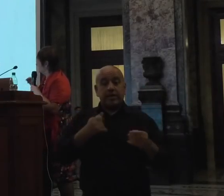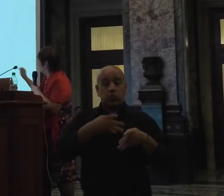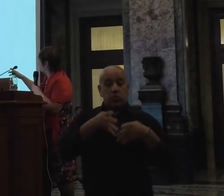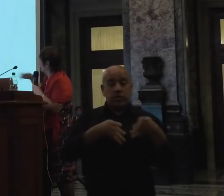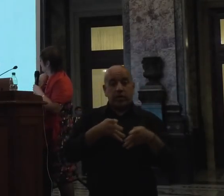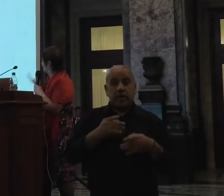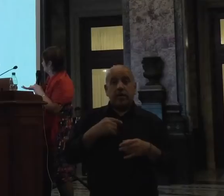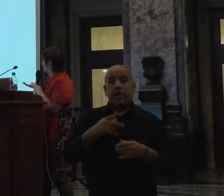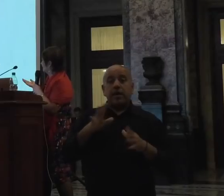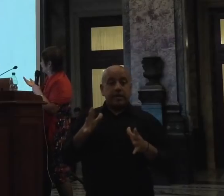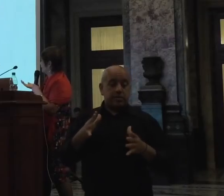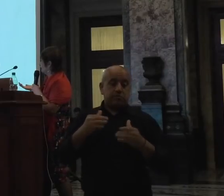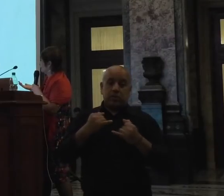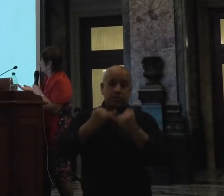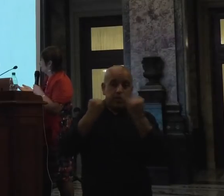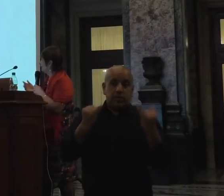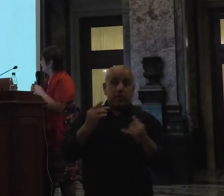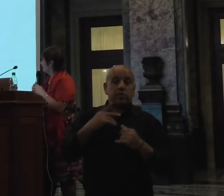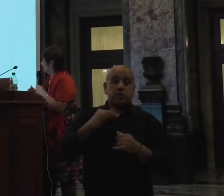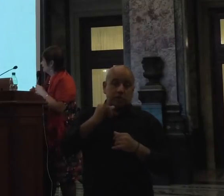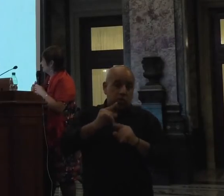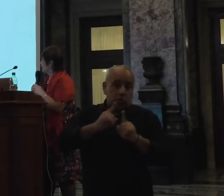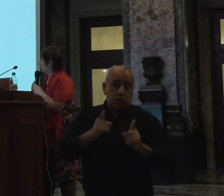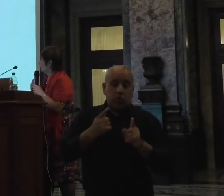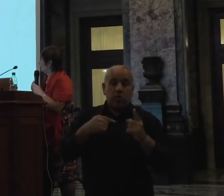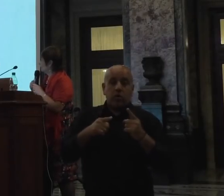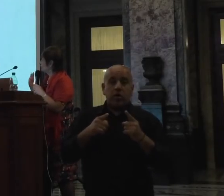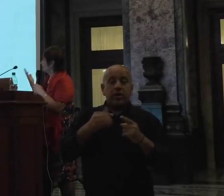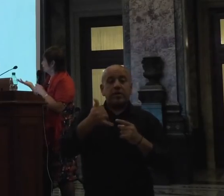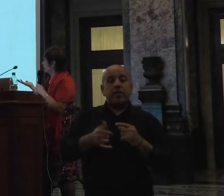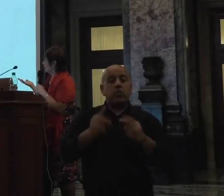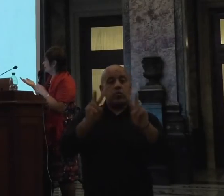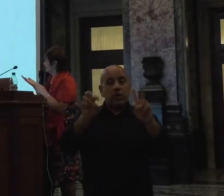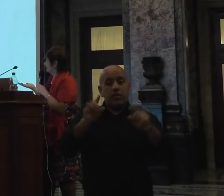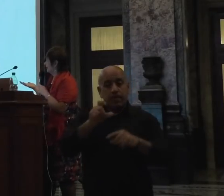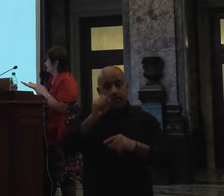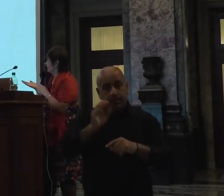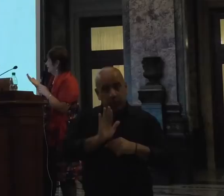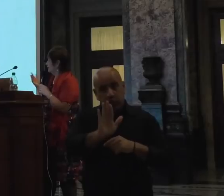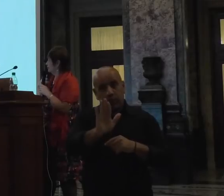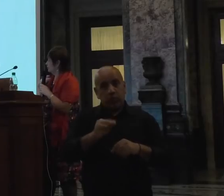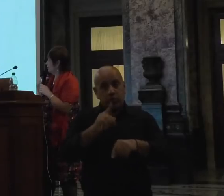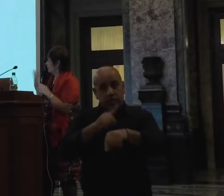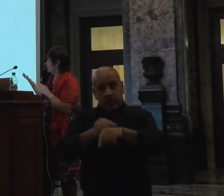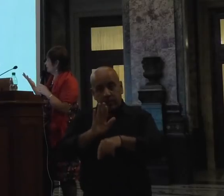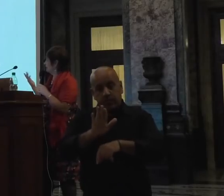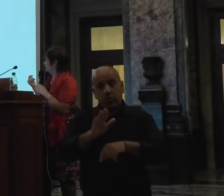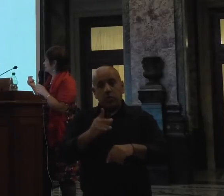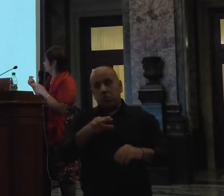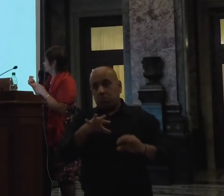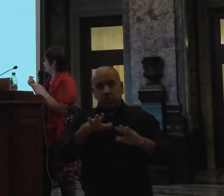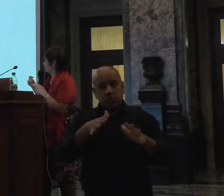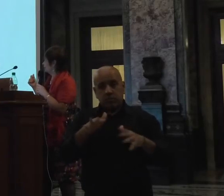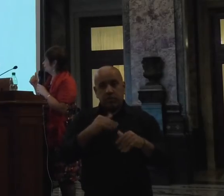es decir, pasa independientemente que lo queramos o no, y tiene un factor temporal diferente. Toma